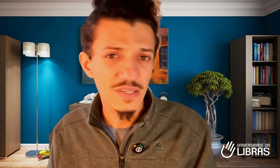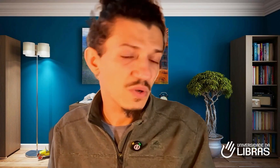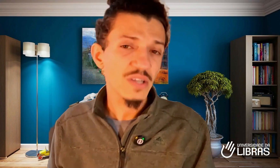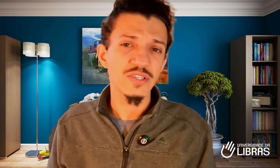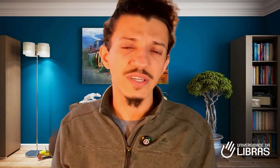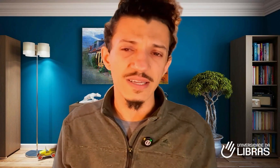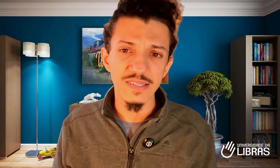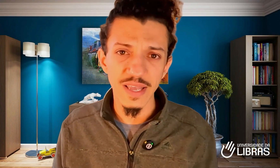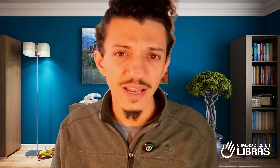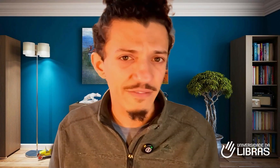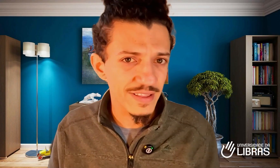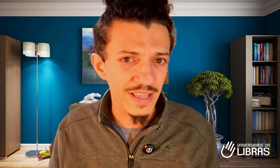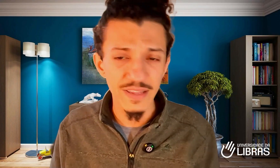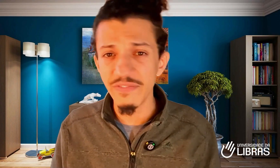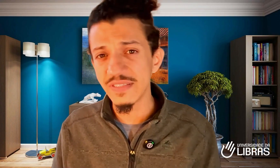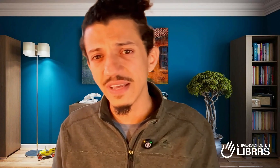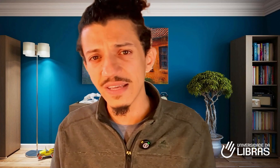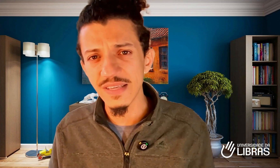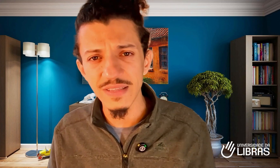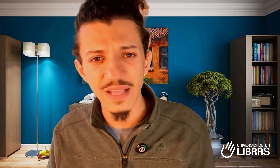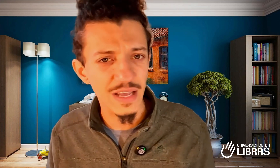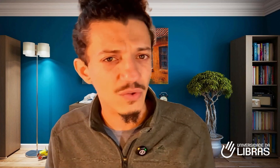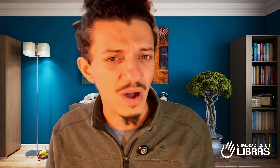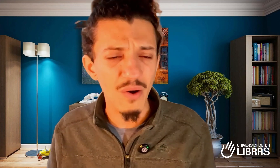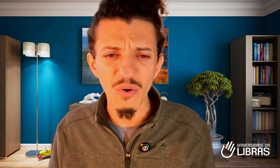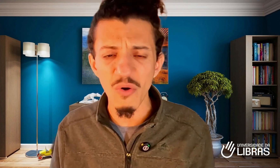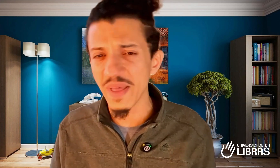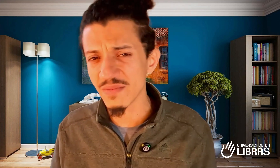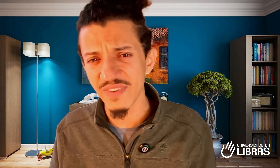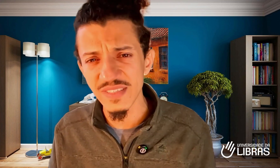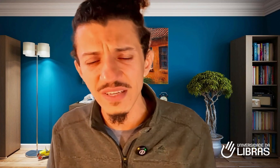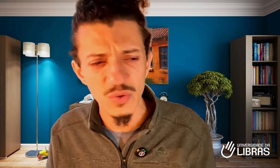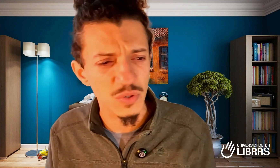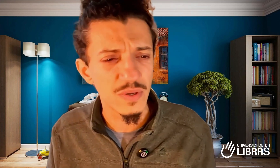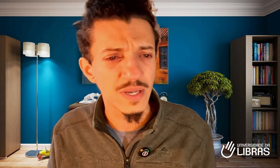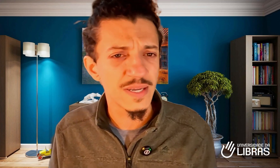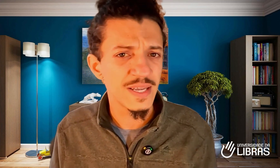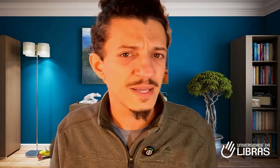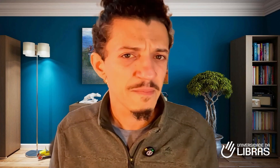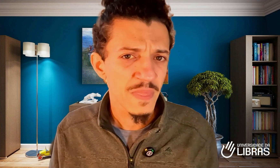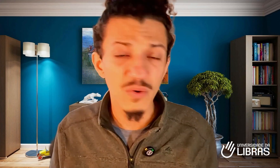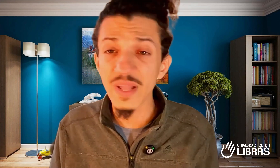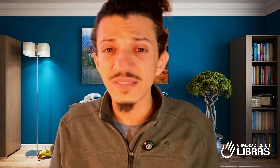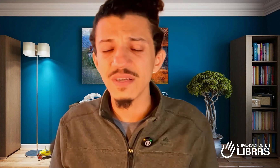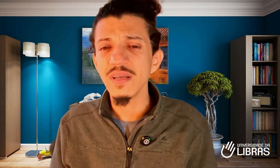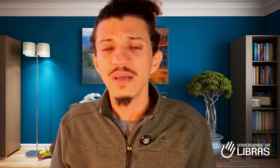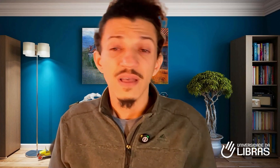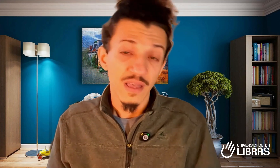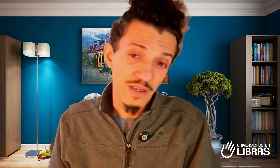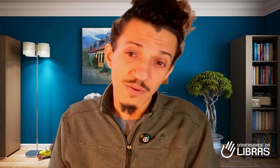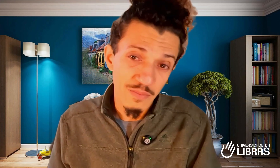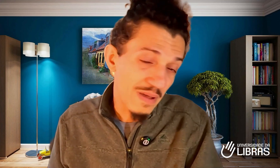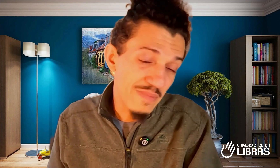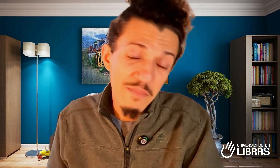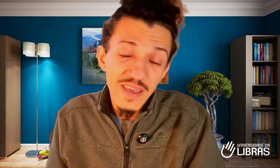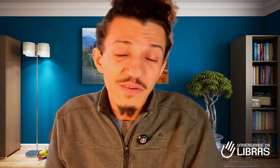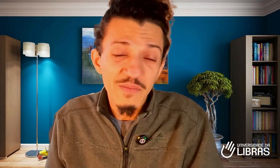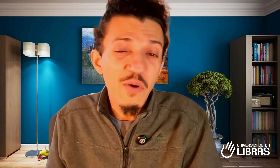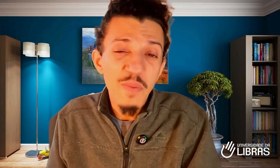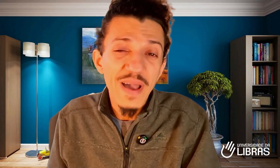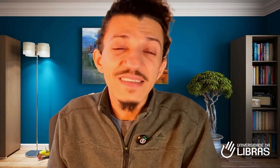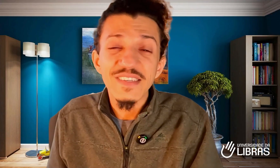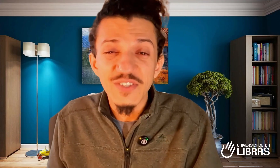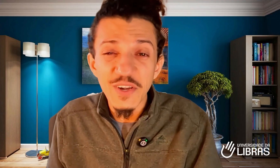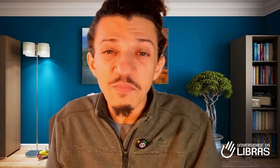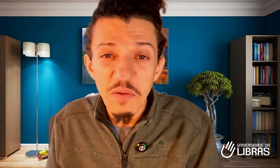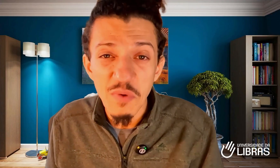tenha a sorte de nascer, ele vai ter deficiência intelectual ou mesmo vai ser surdo. Eu cresci, minha mãe e meu